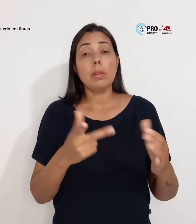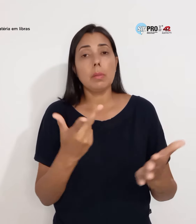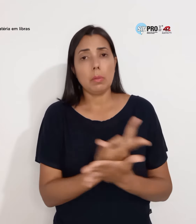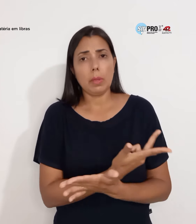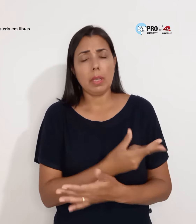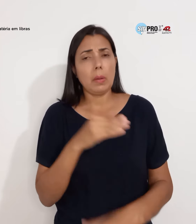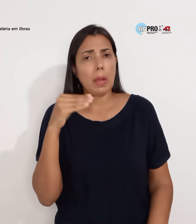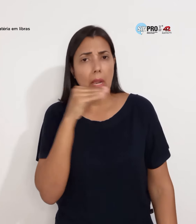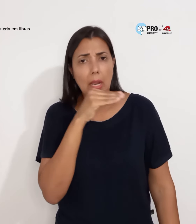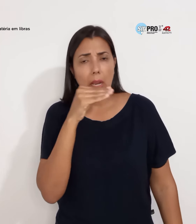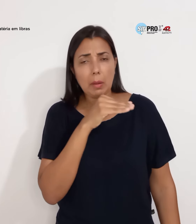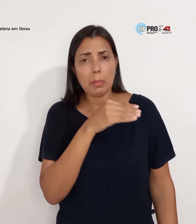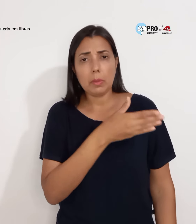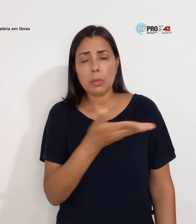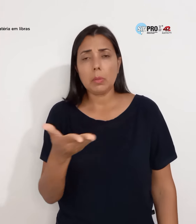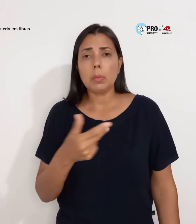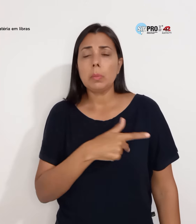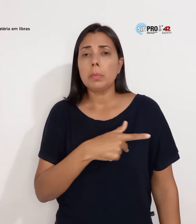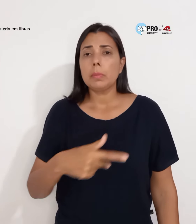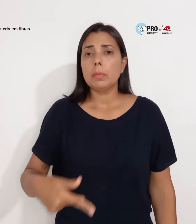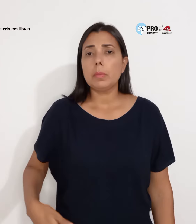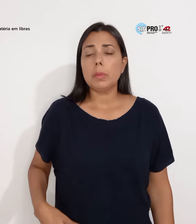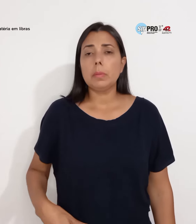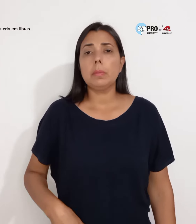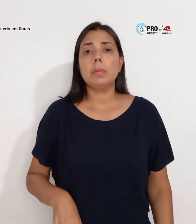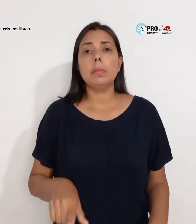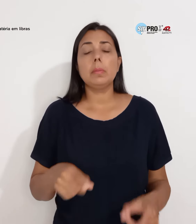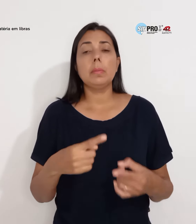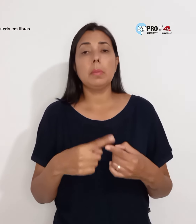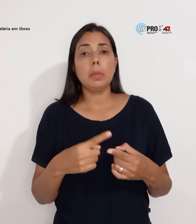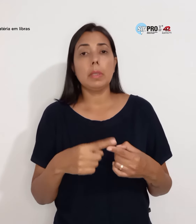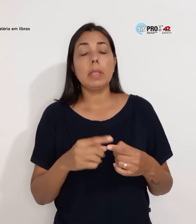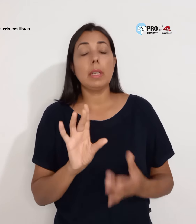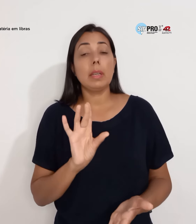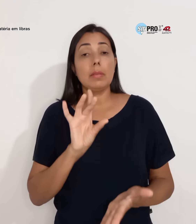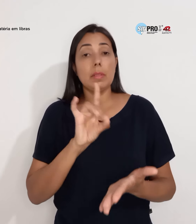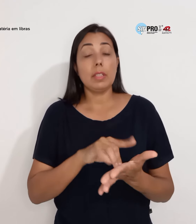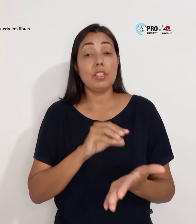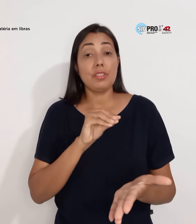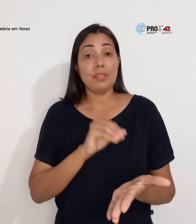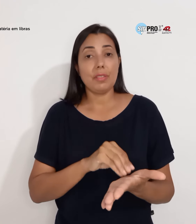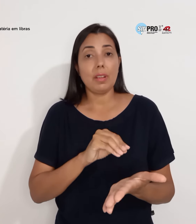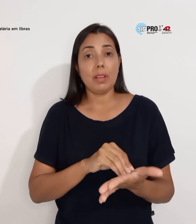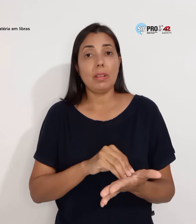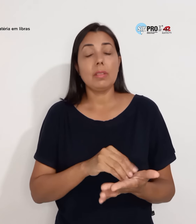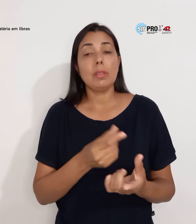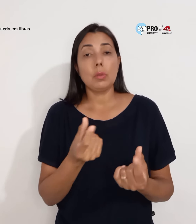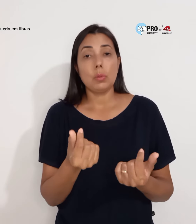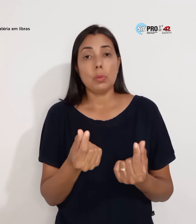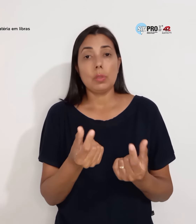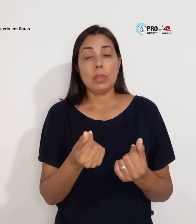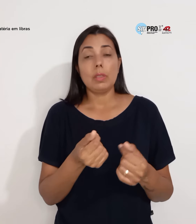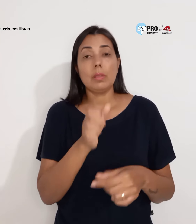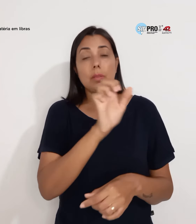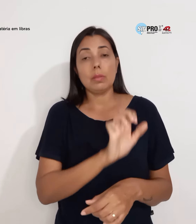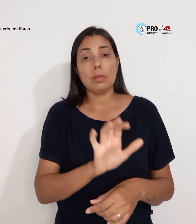sucateamento apressado do patrimônio público por meio de uma evidente falta de empenho do dinheiro do Estado